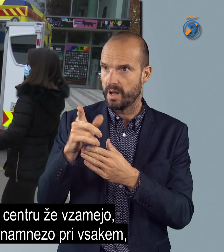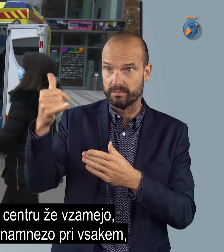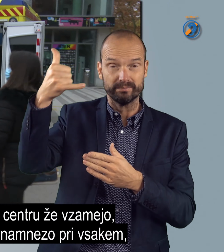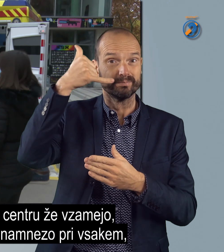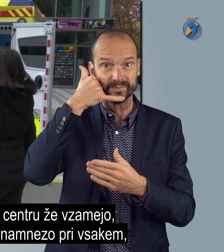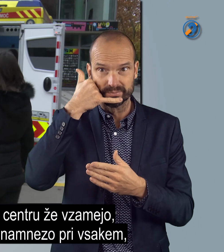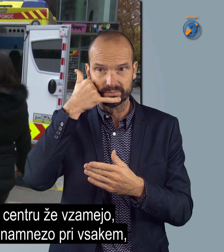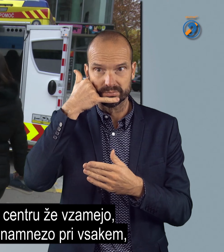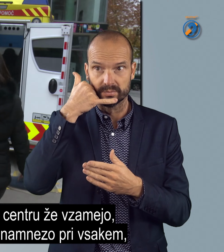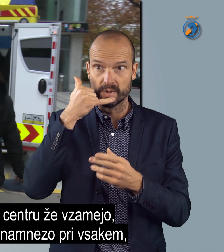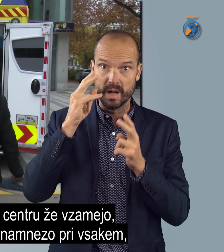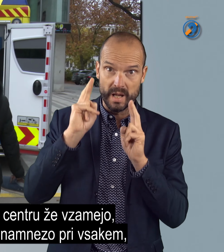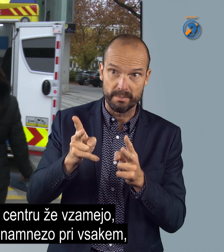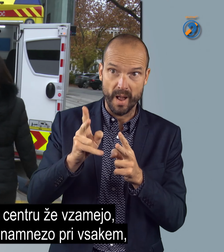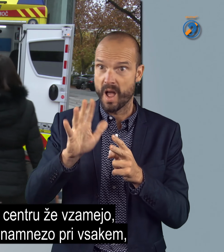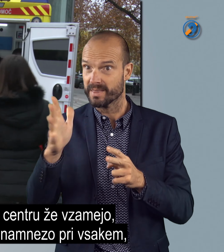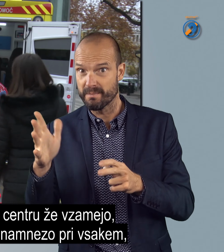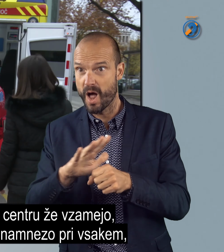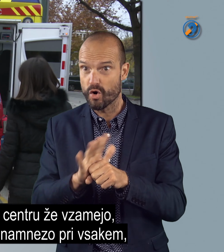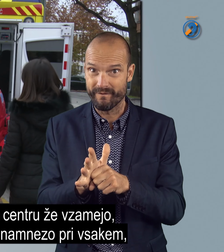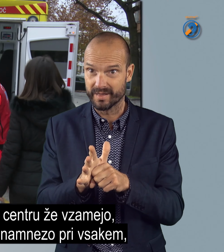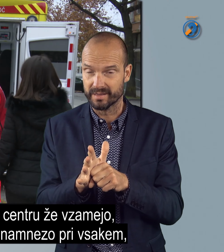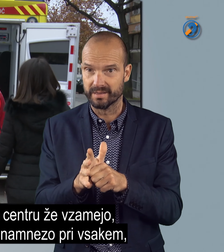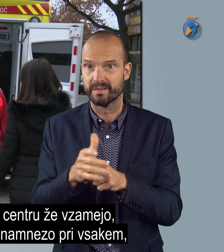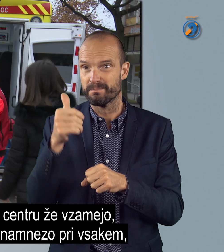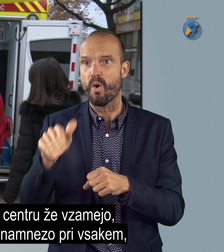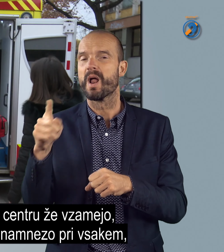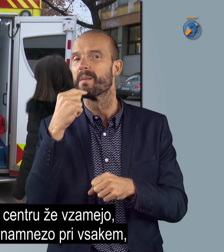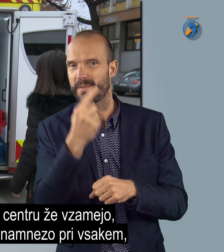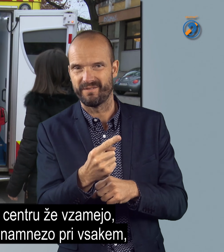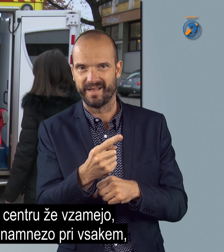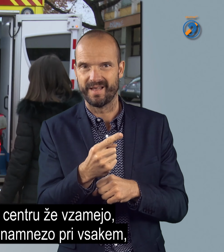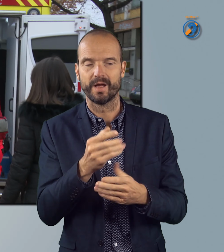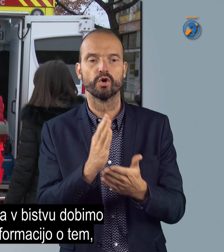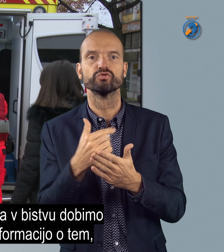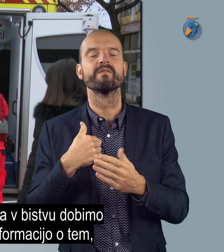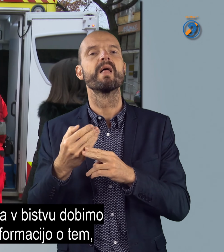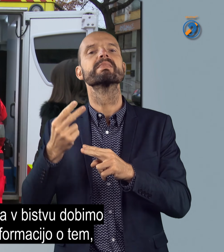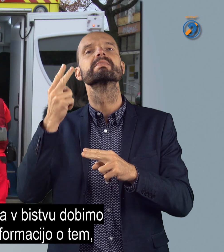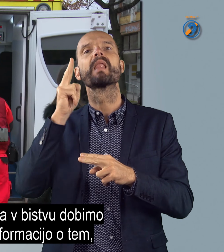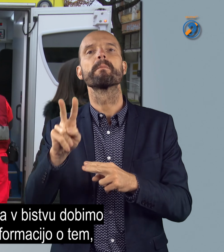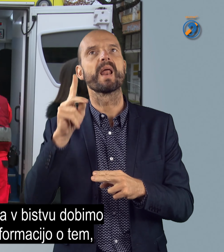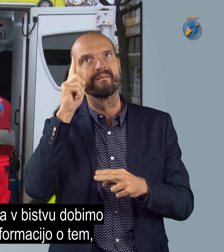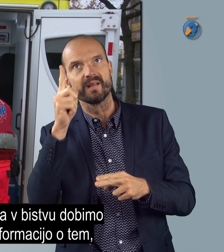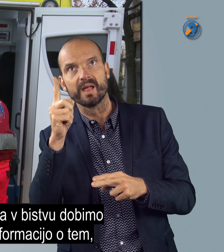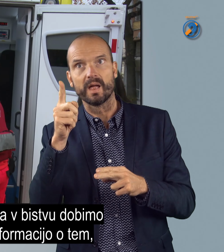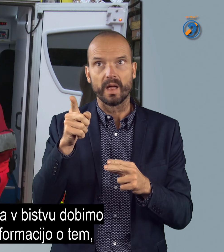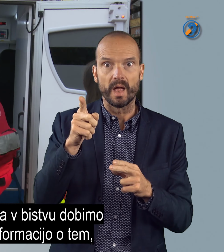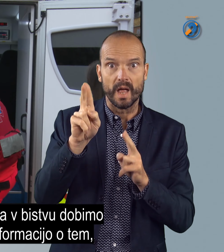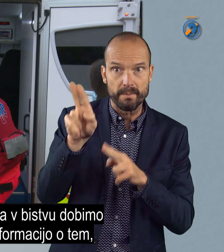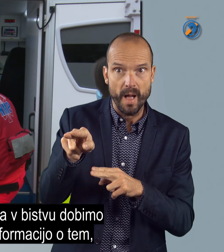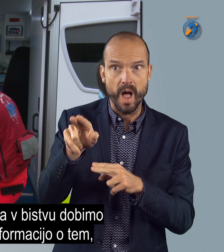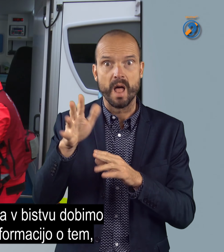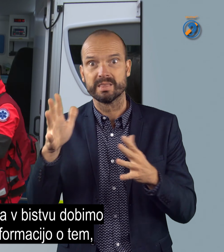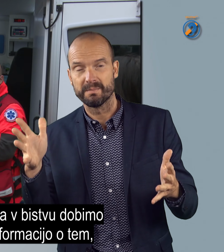vsakem bolniku oziroma pacientu, ki kliče. Tako da v bistvu dobimo neko prvo informacijo o